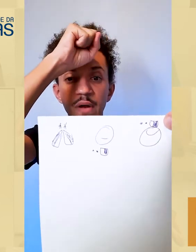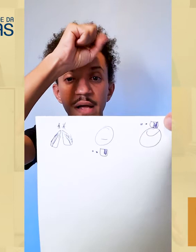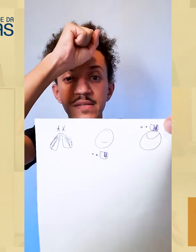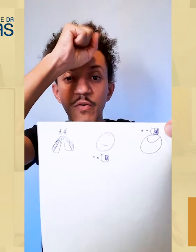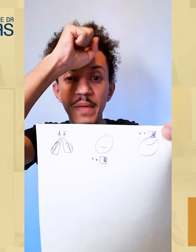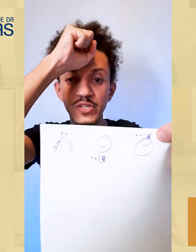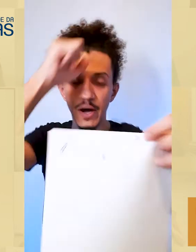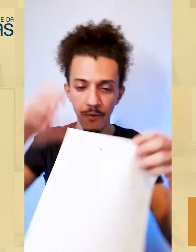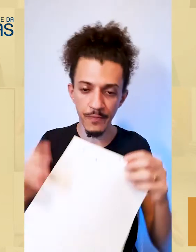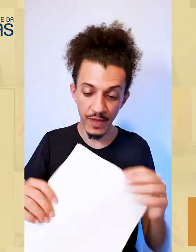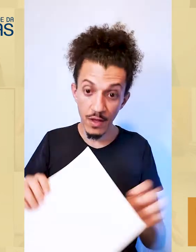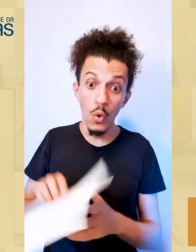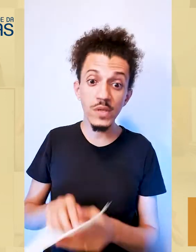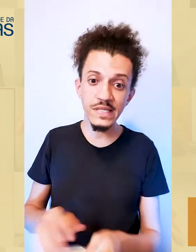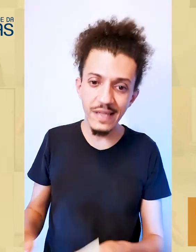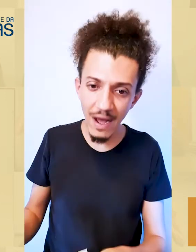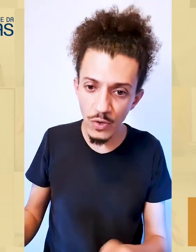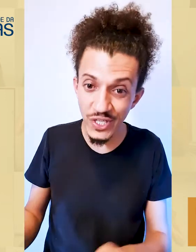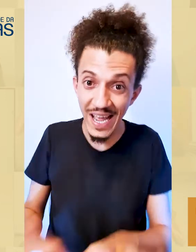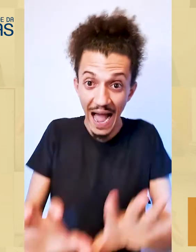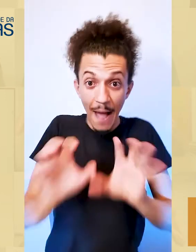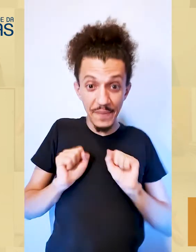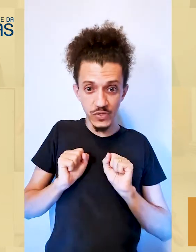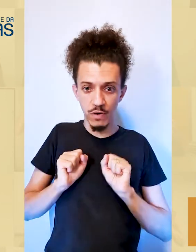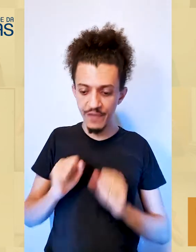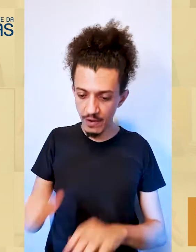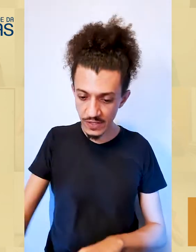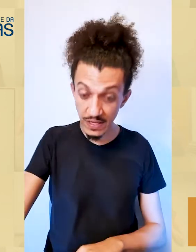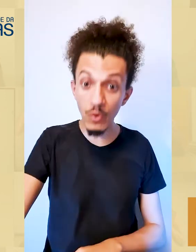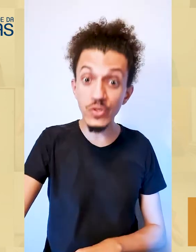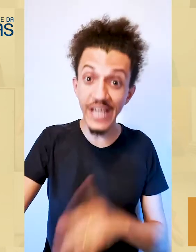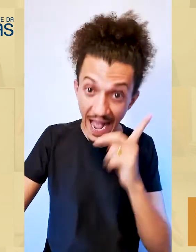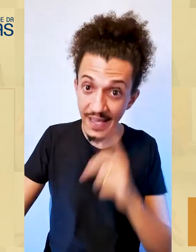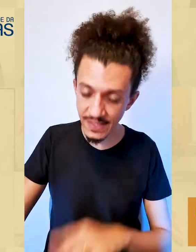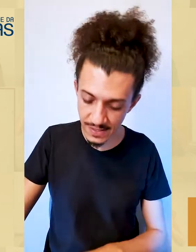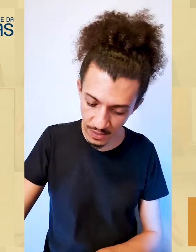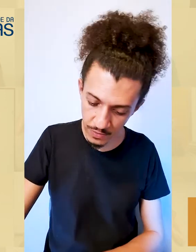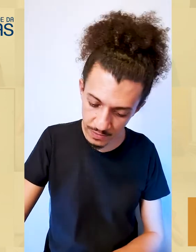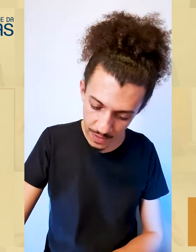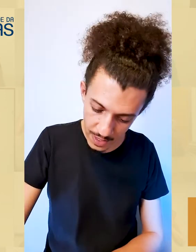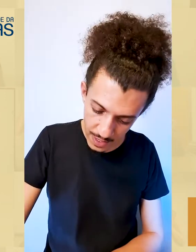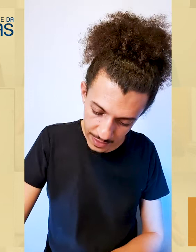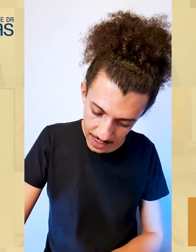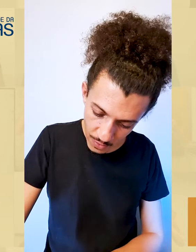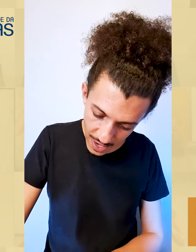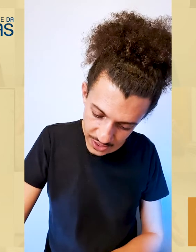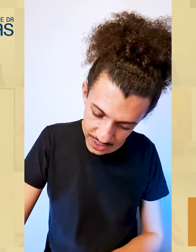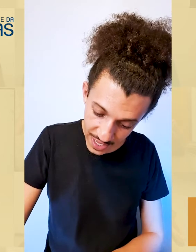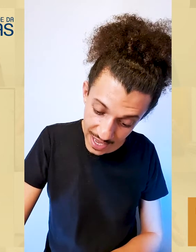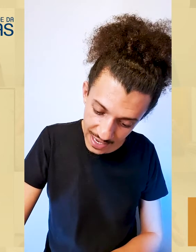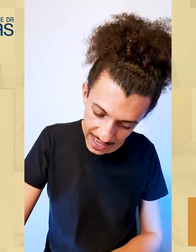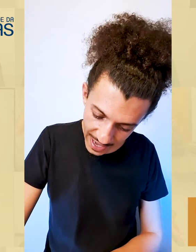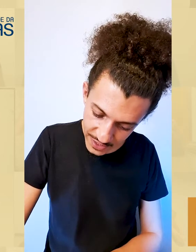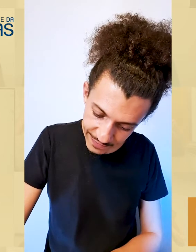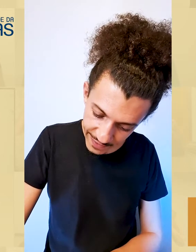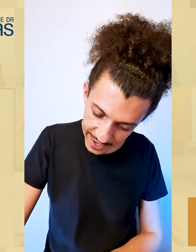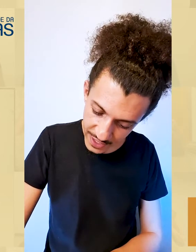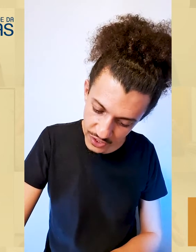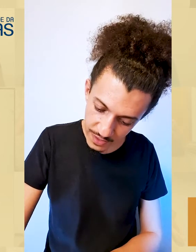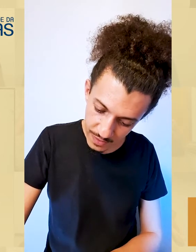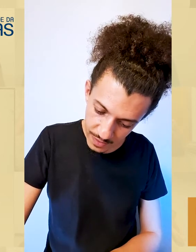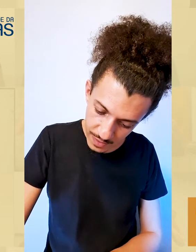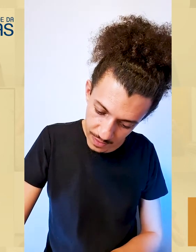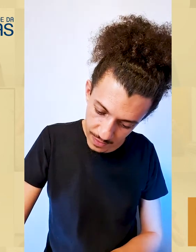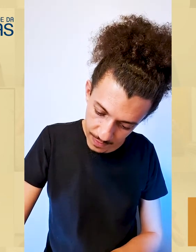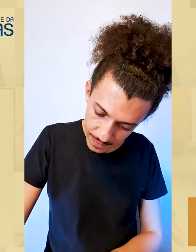na articulação medial. O sinal de absorver, o sinal de aquisição da linguagem, ele é